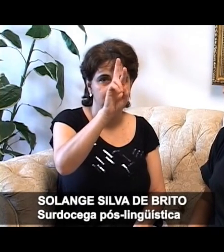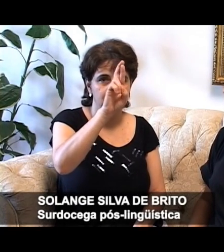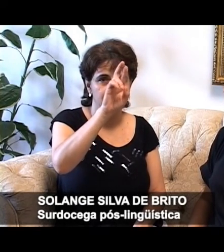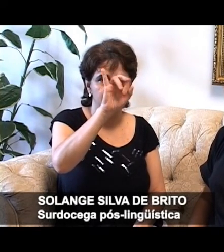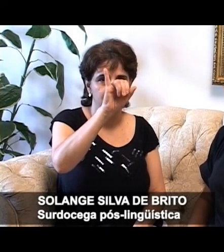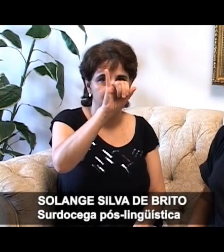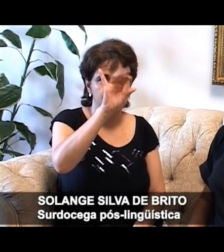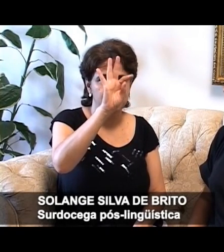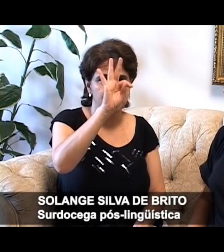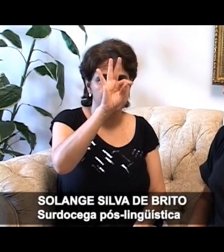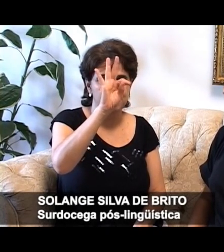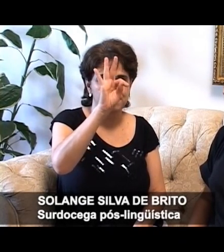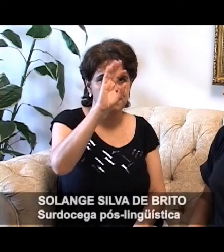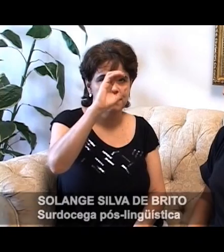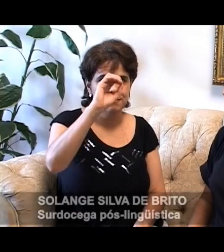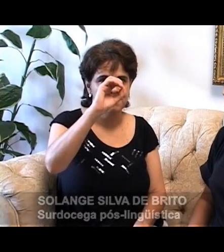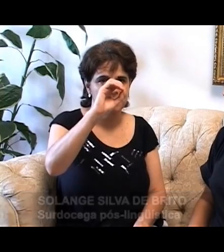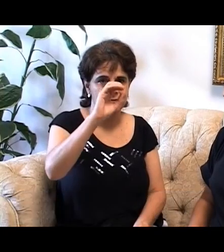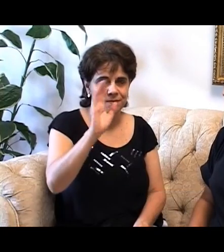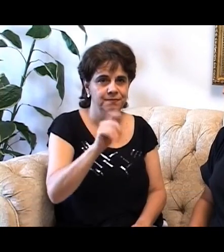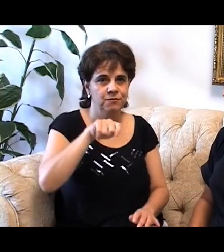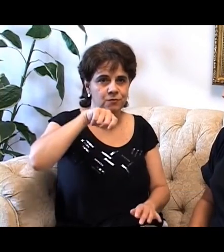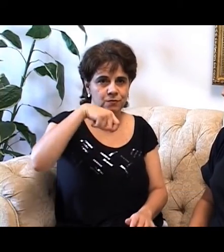de Brito.